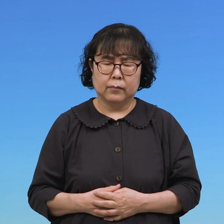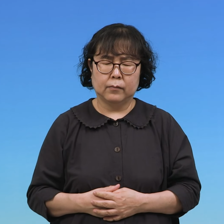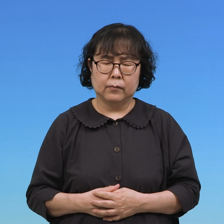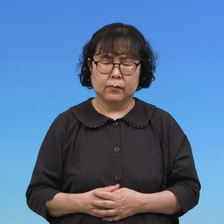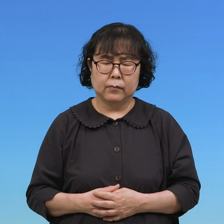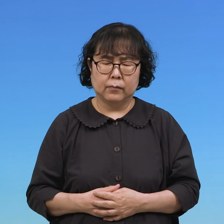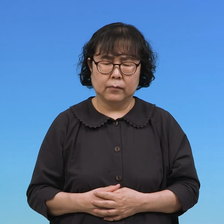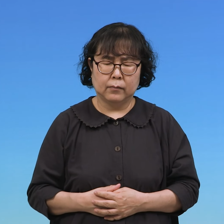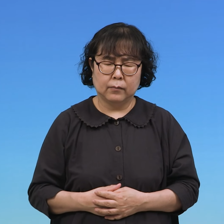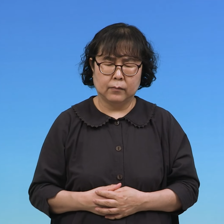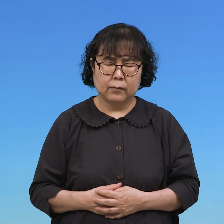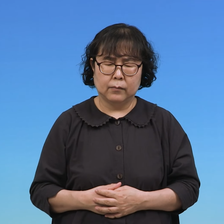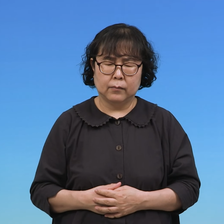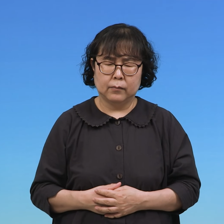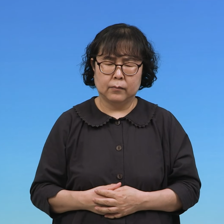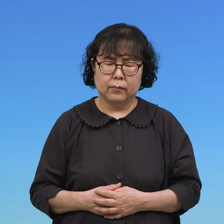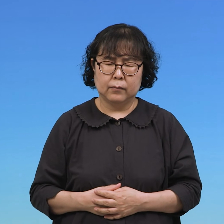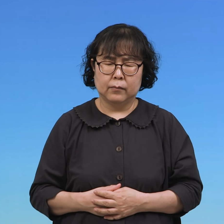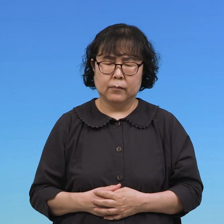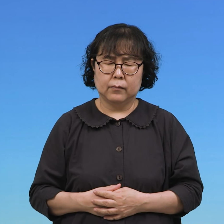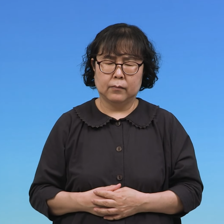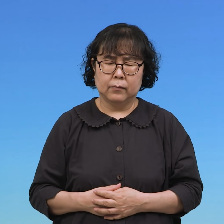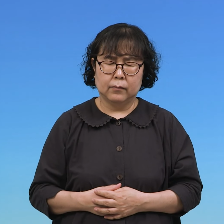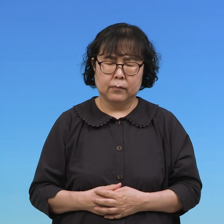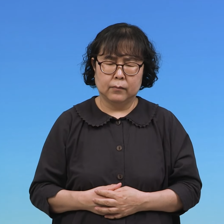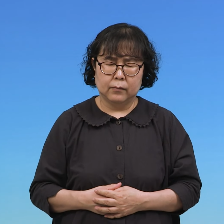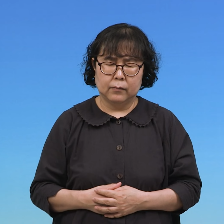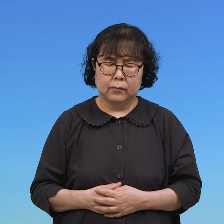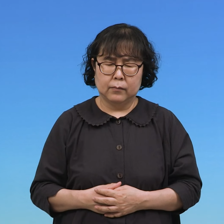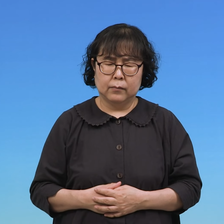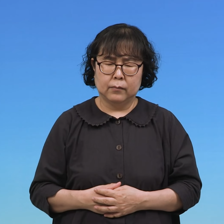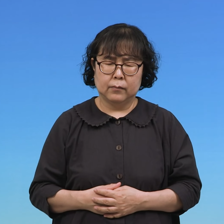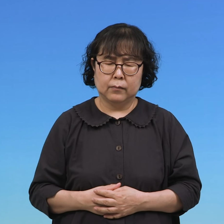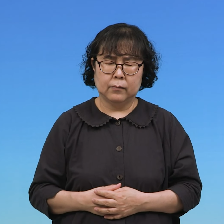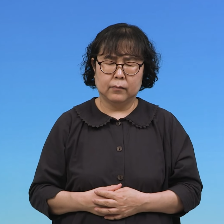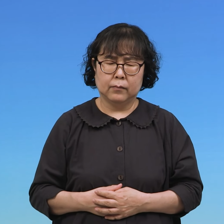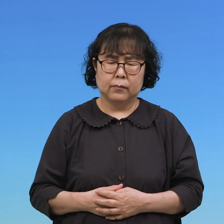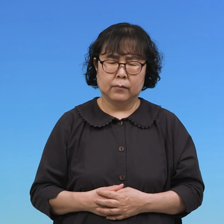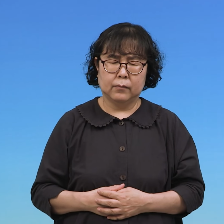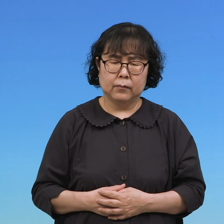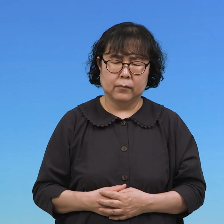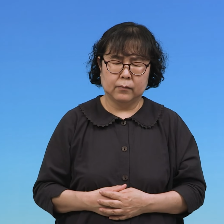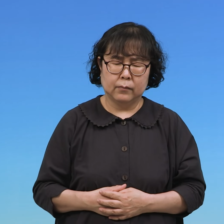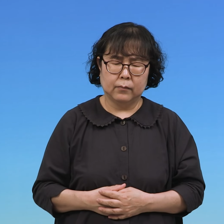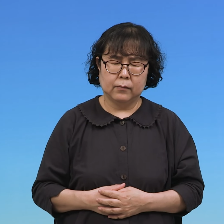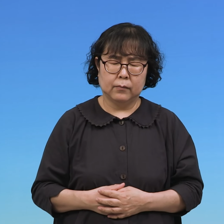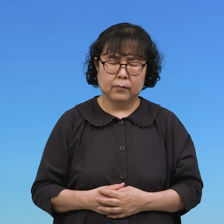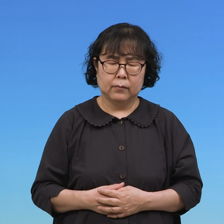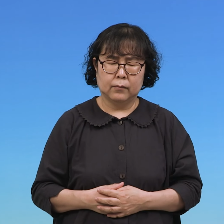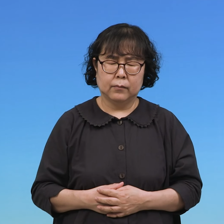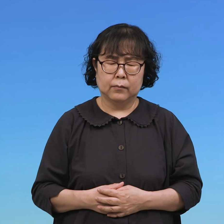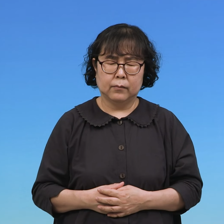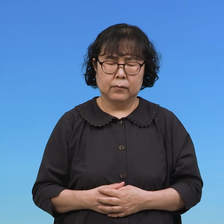모든 질충이 주님의 은혜만을 의지하며 나아갑니다. 붙잡아 주시옵소서.